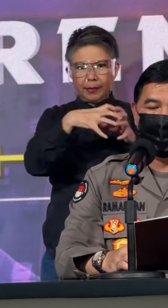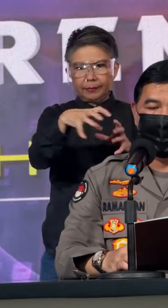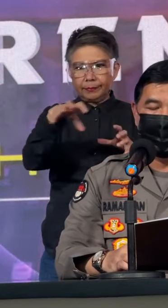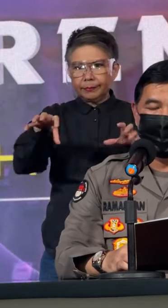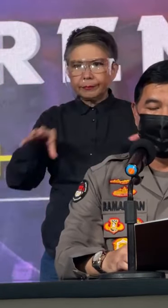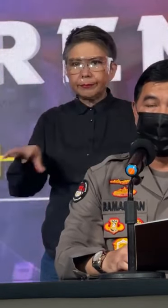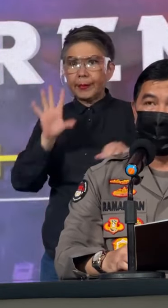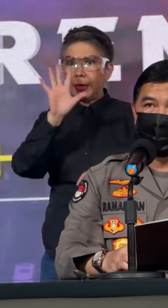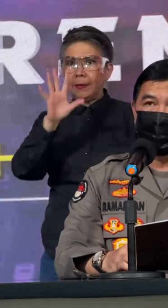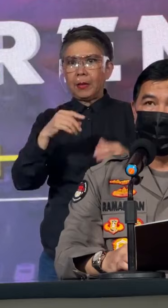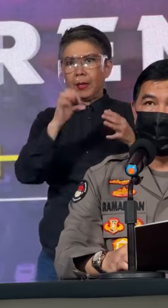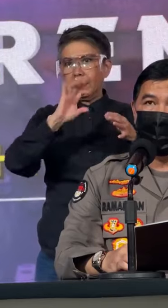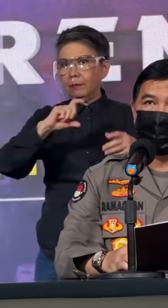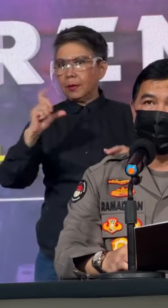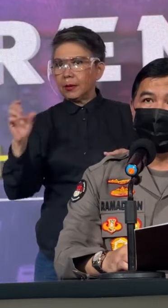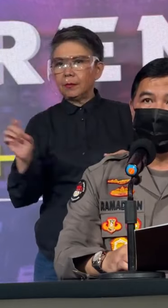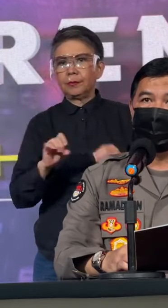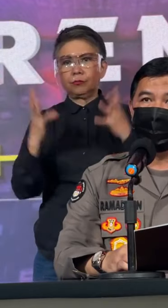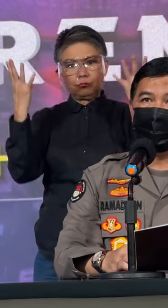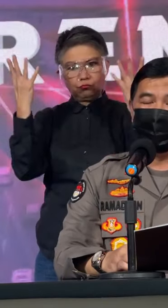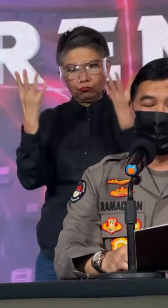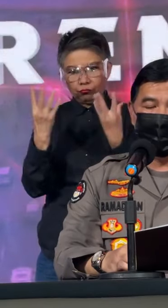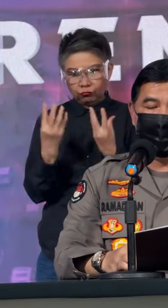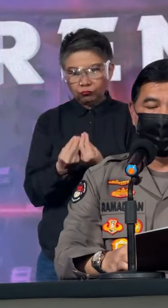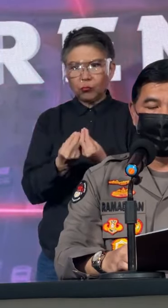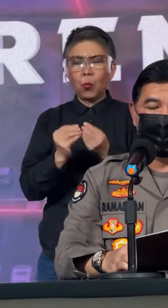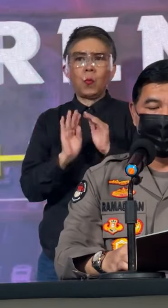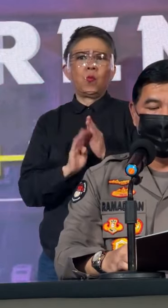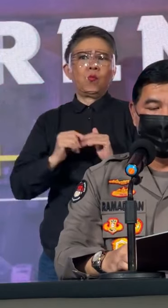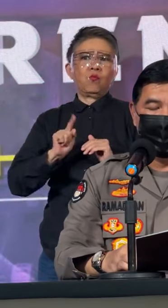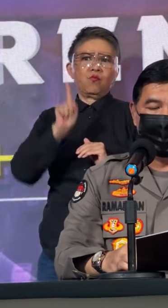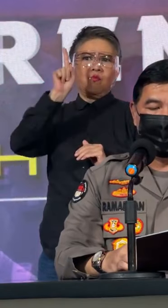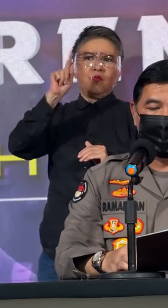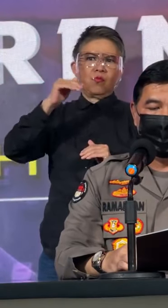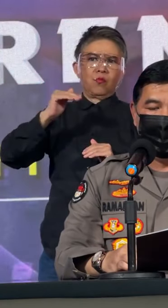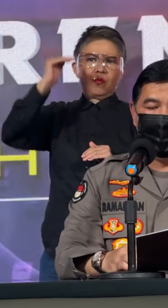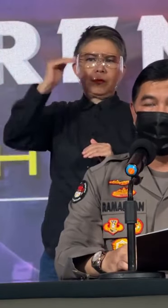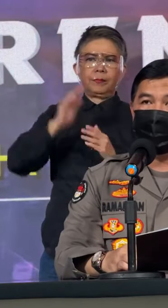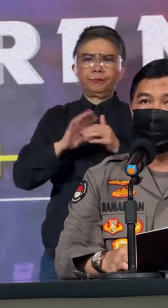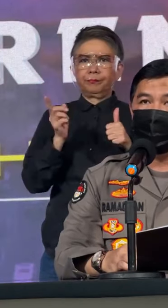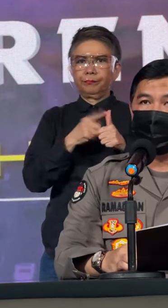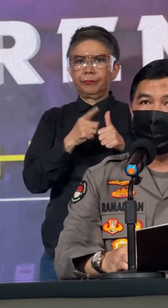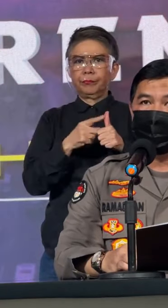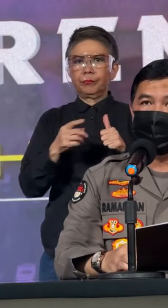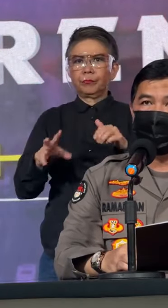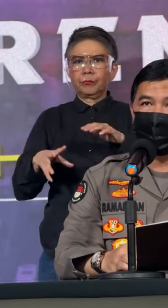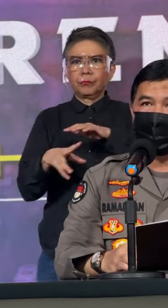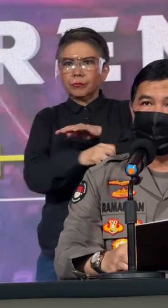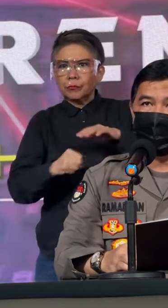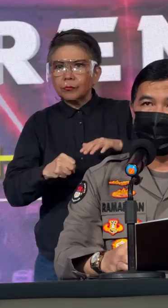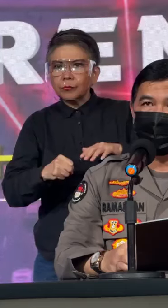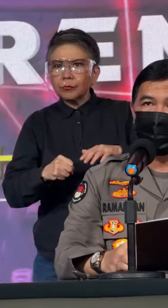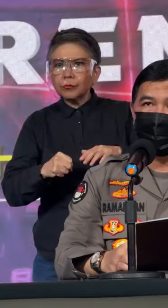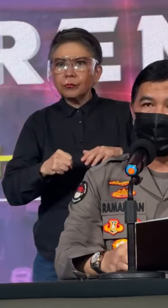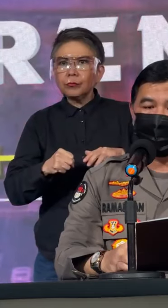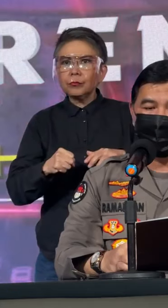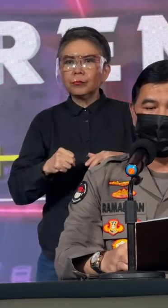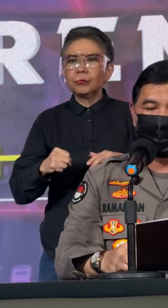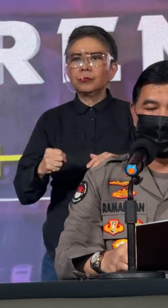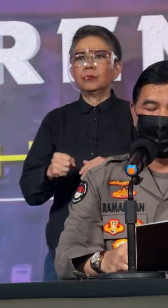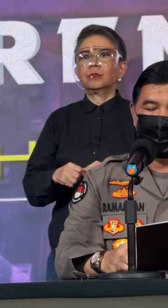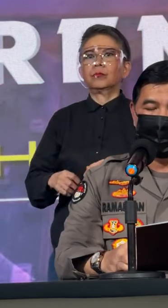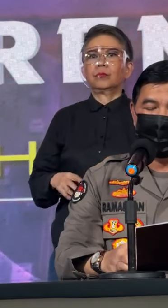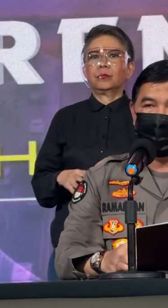kejahatan yang jumlah kejadiannya cukup tinggi. Yang pertama, pencurian dengan pemberatan atau